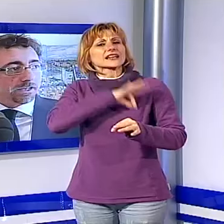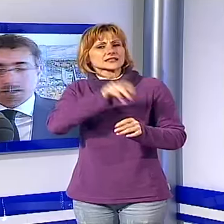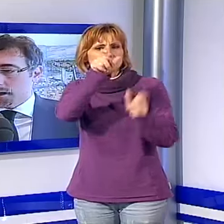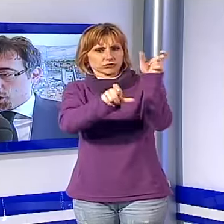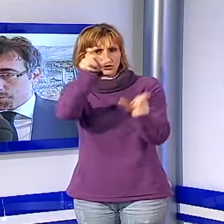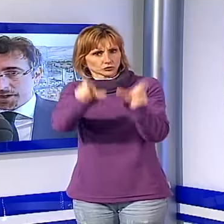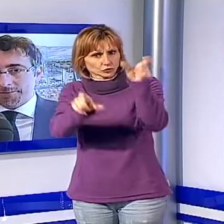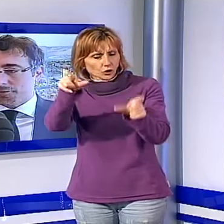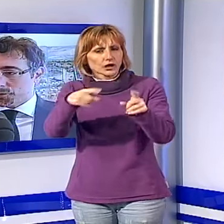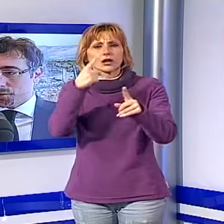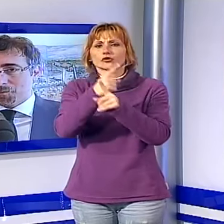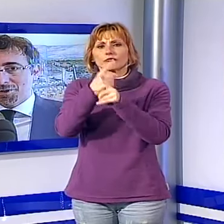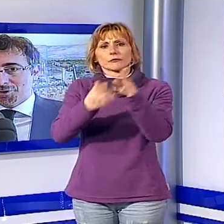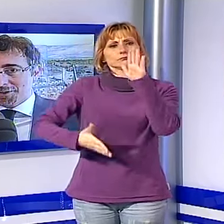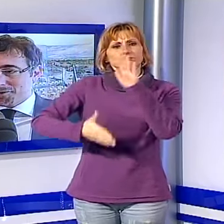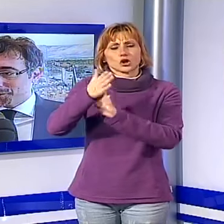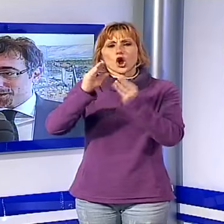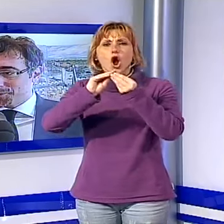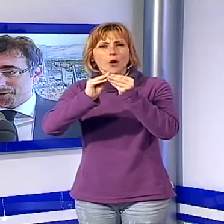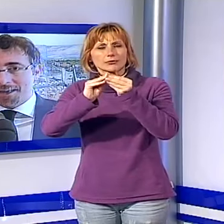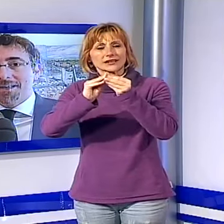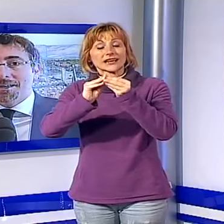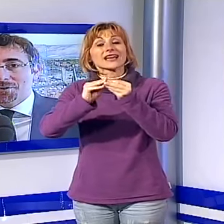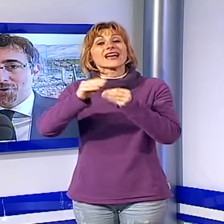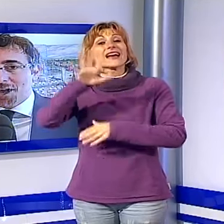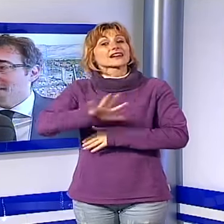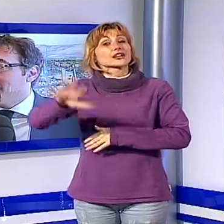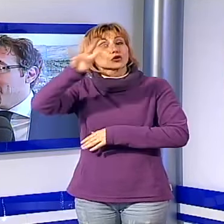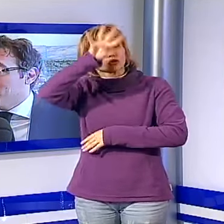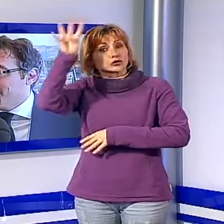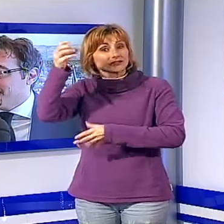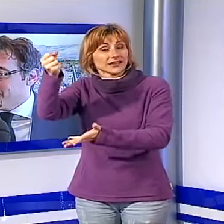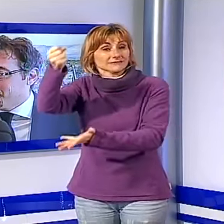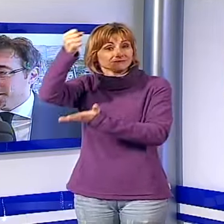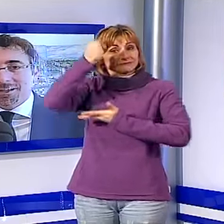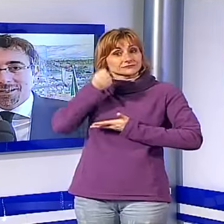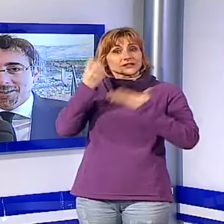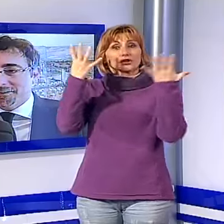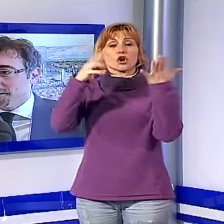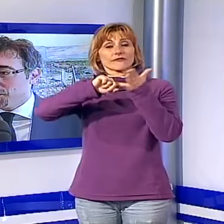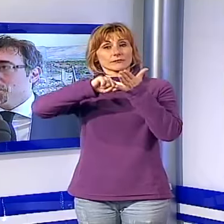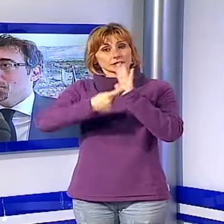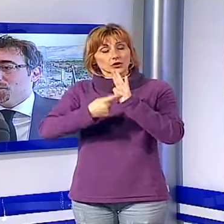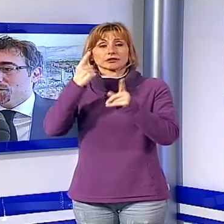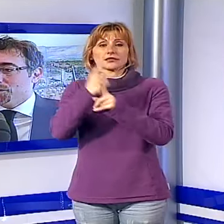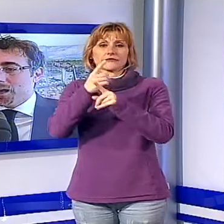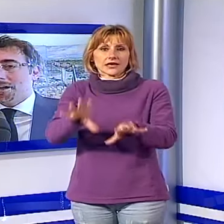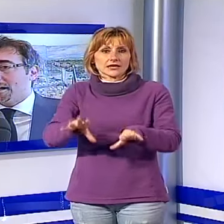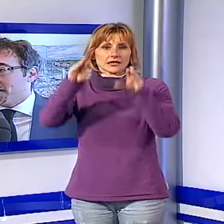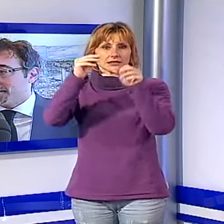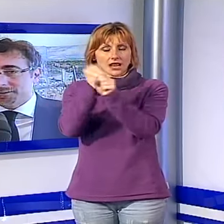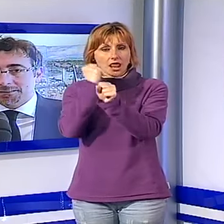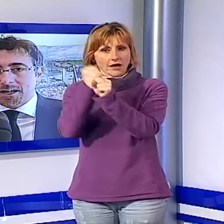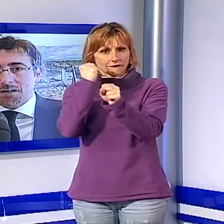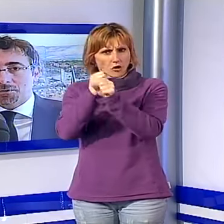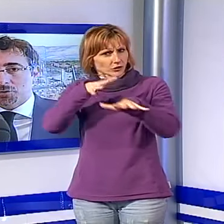le opere, ci sono 9 milioni che ci ha dato la regione, bisogna che questi lavori inizino, bisogna